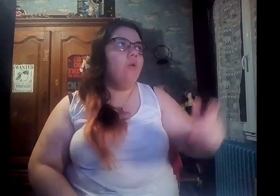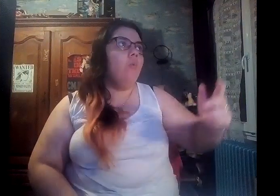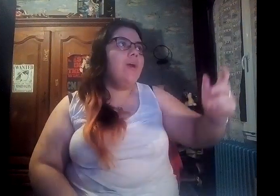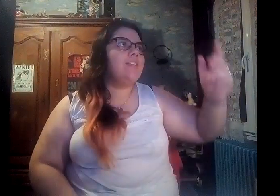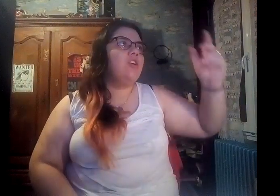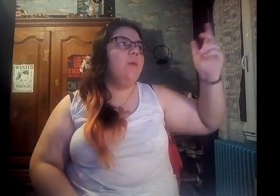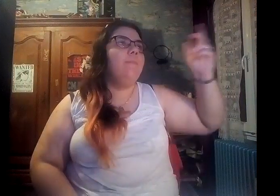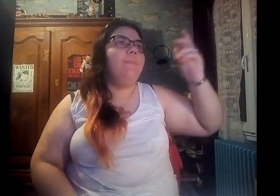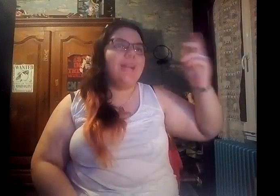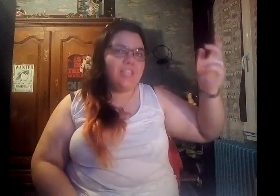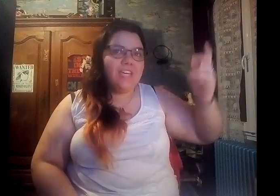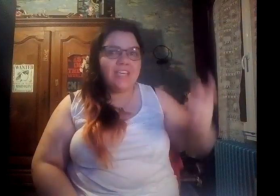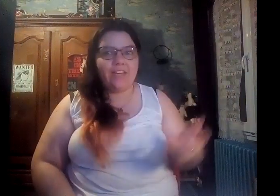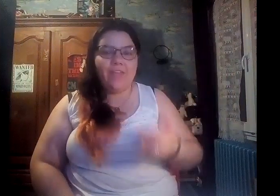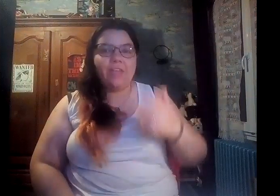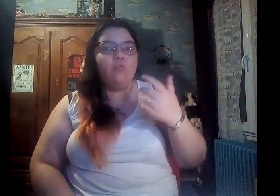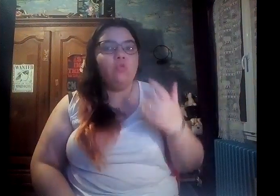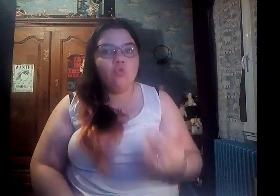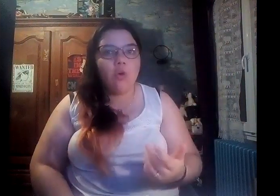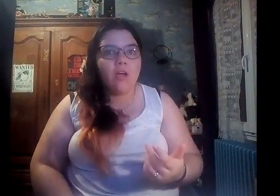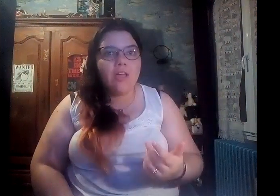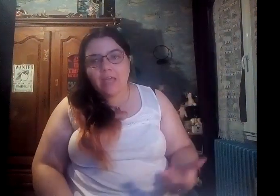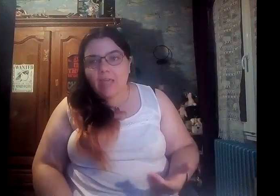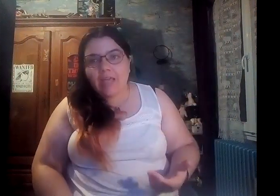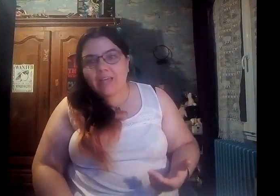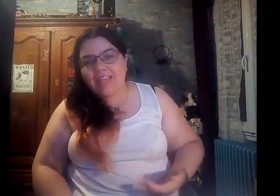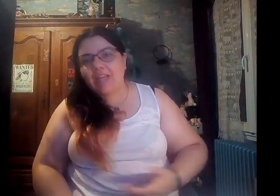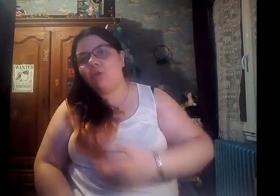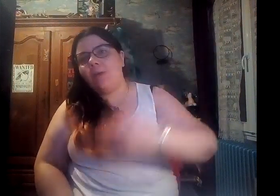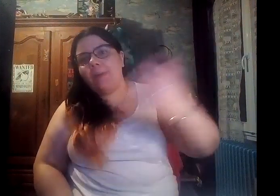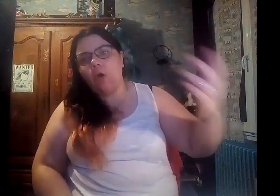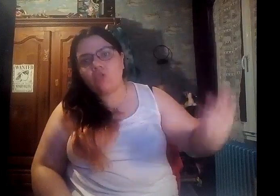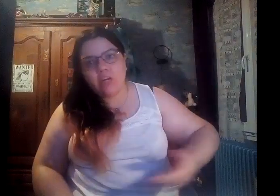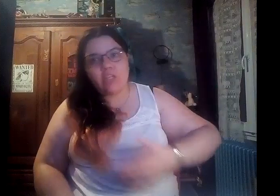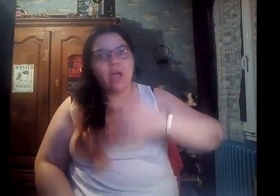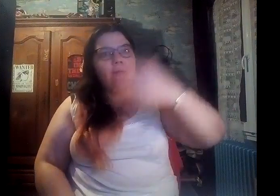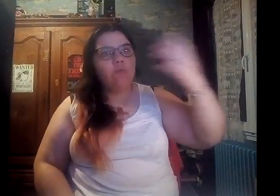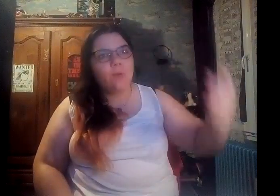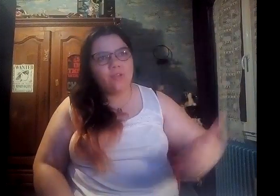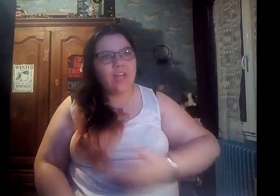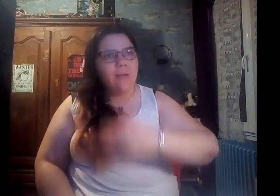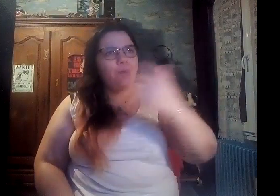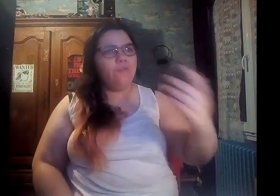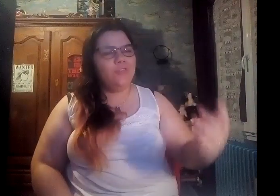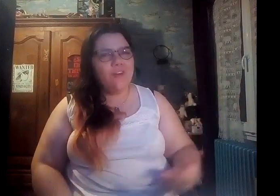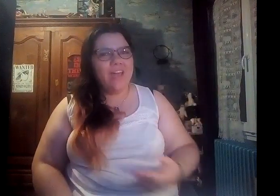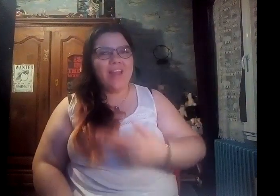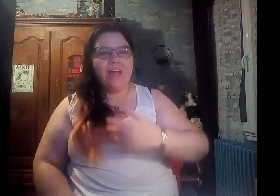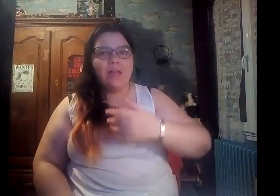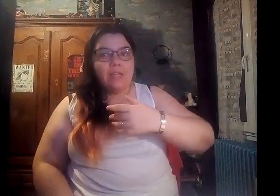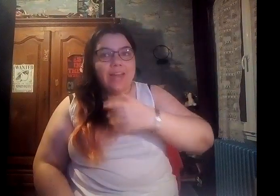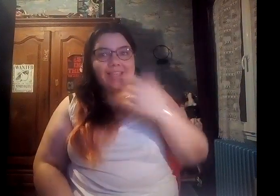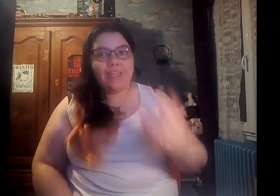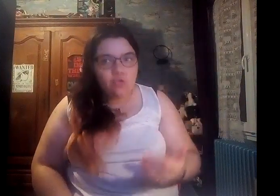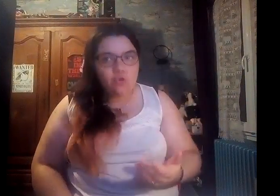always comme back il revient toujours et rien que l'apparence de gluchtrap de Berne trap le violet là l'attitude